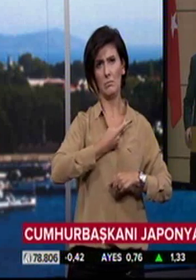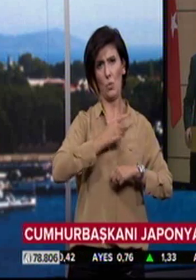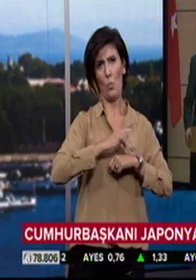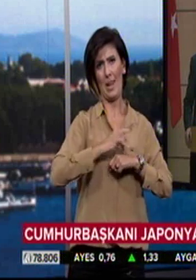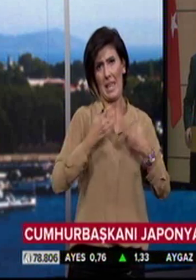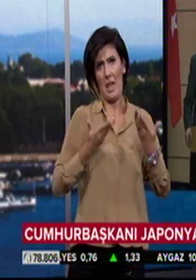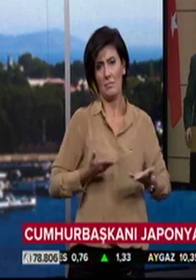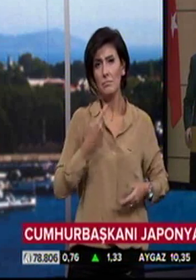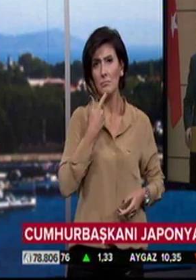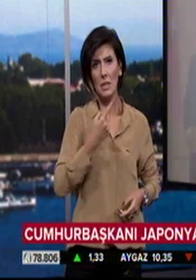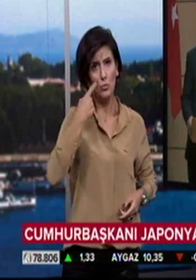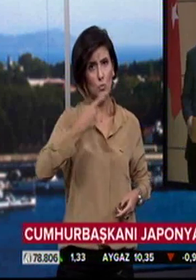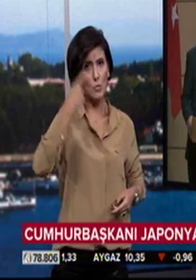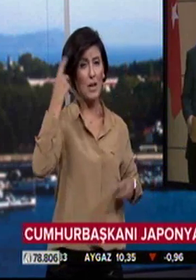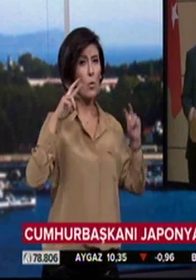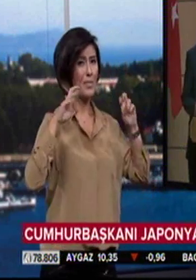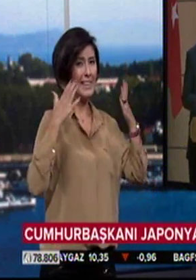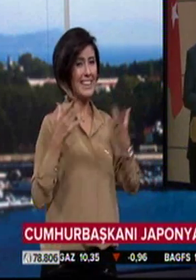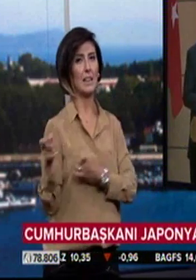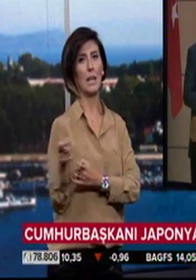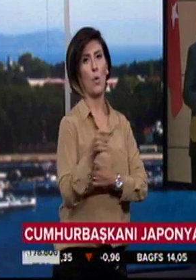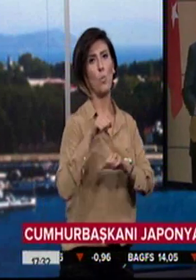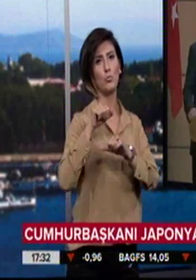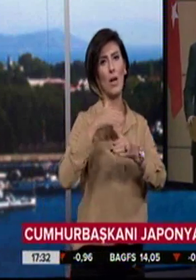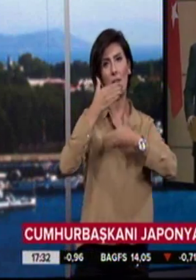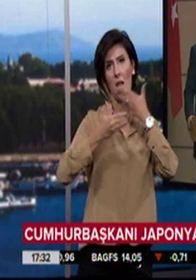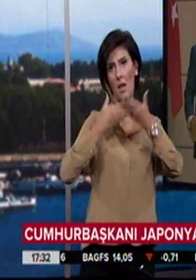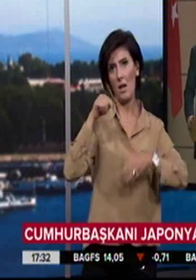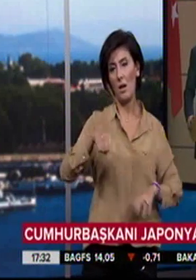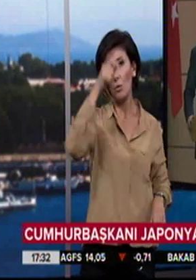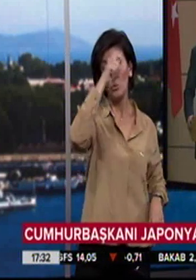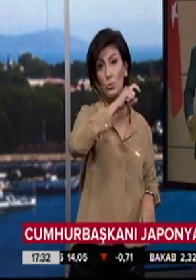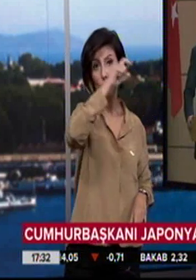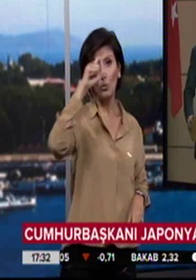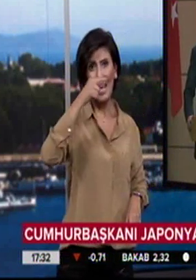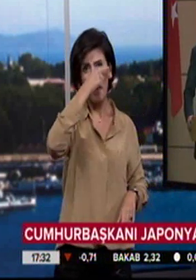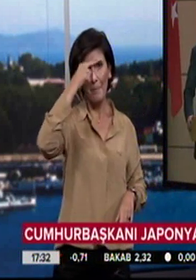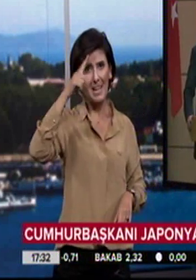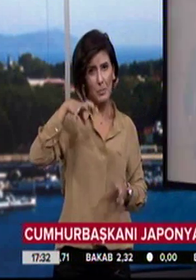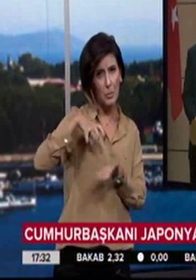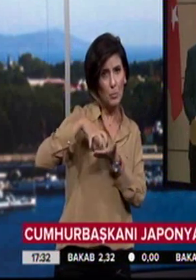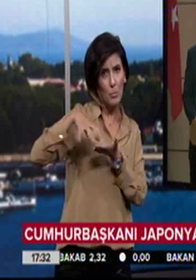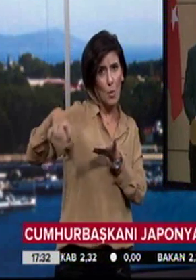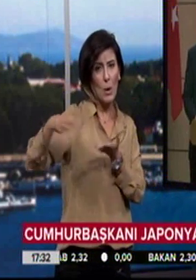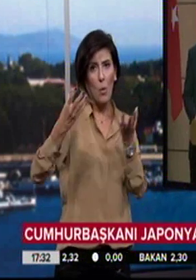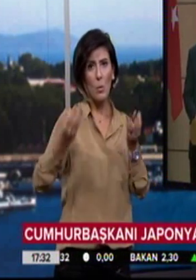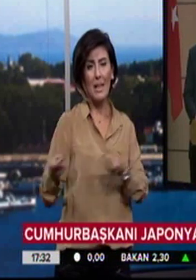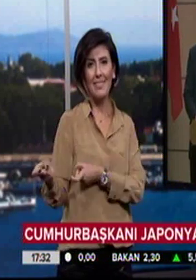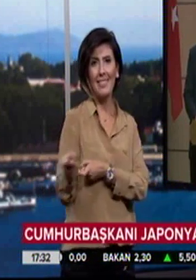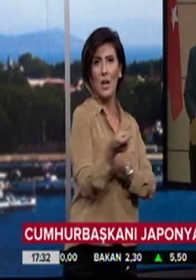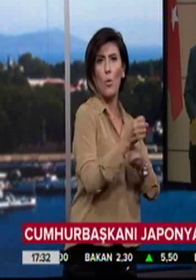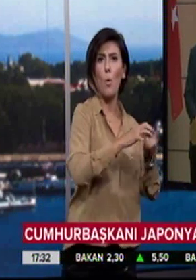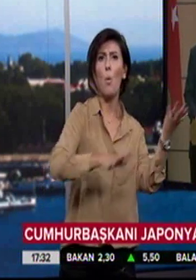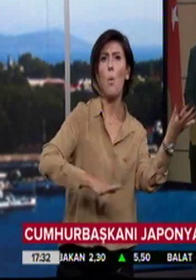vurgulayan Cumhurbaşkanı'nın gündeminde terörle mücadele vardı. Türkiye'nin belirli bir bölgesinde yaşanan